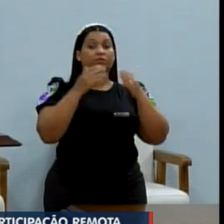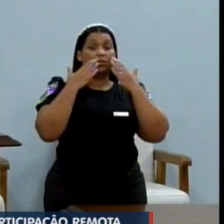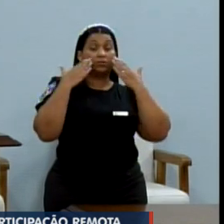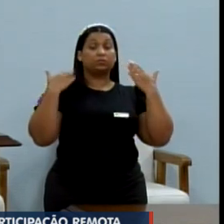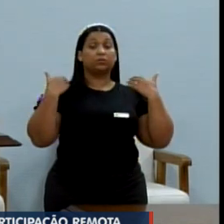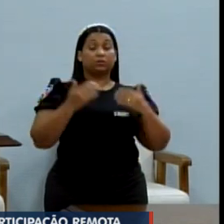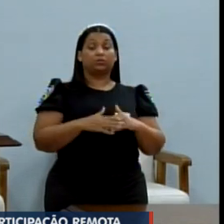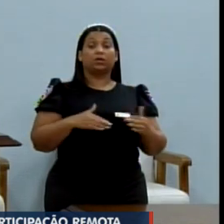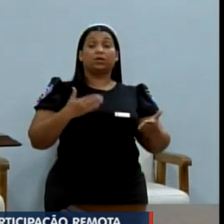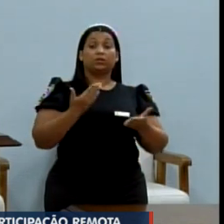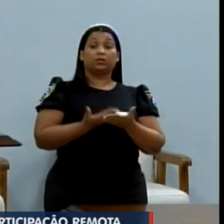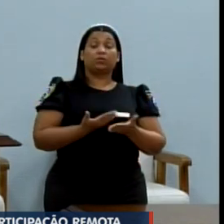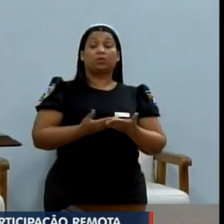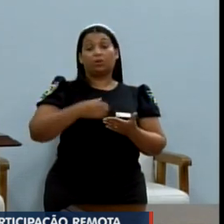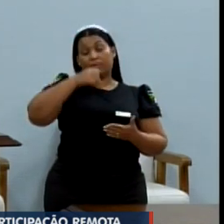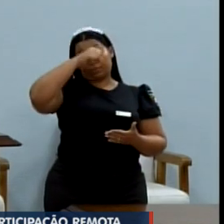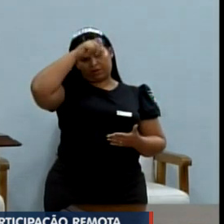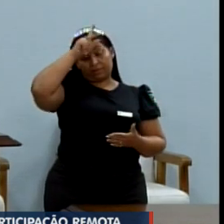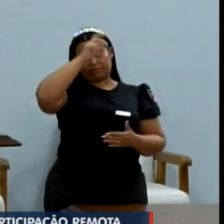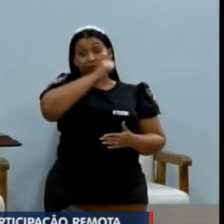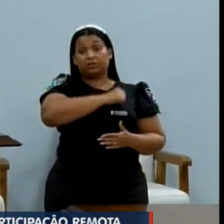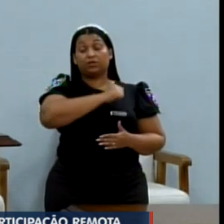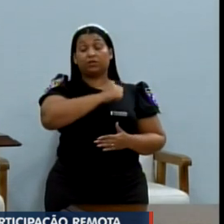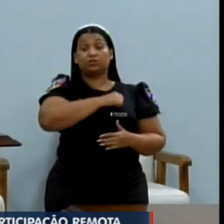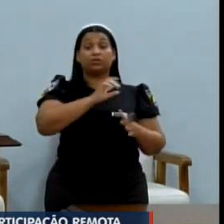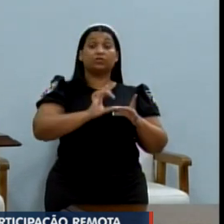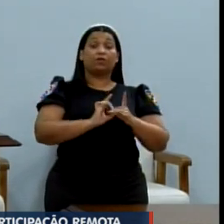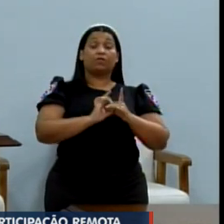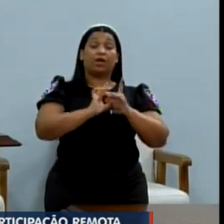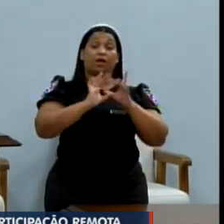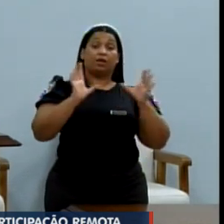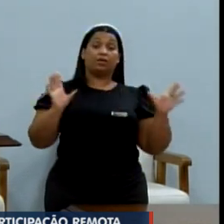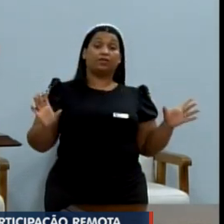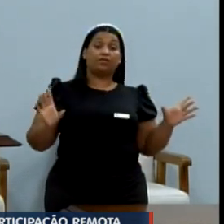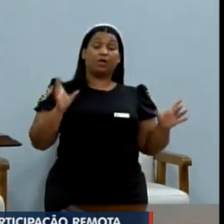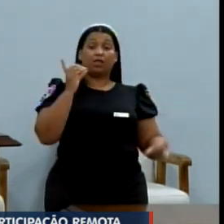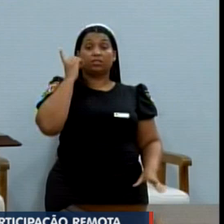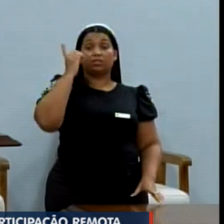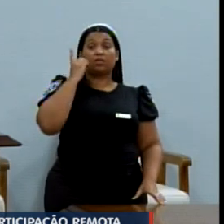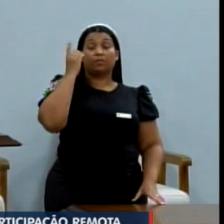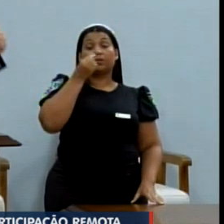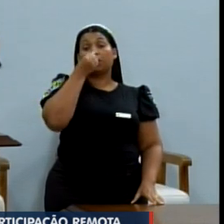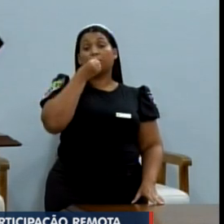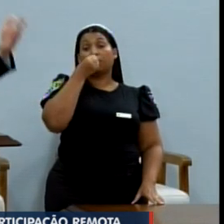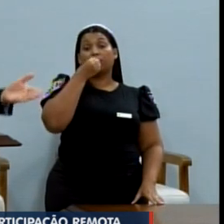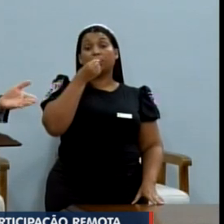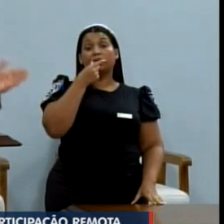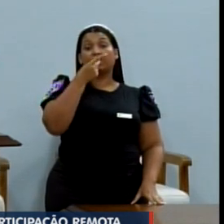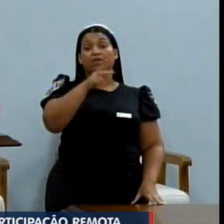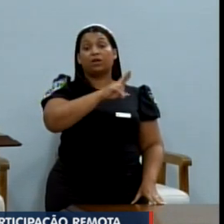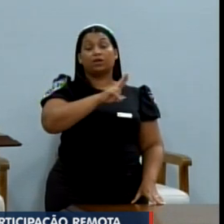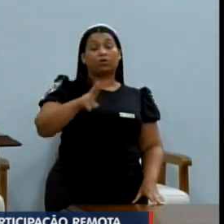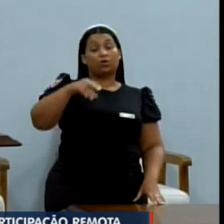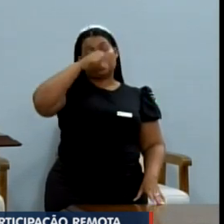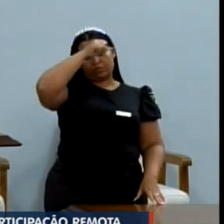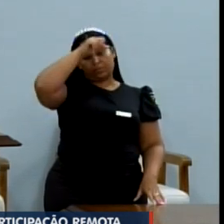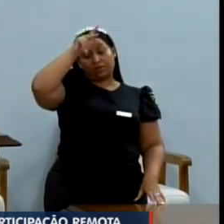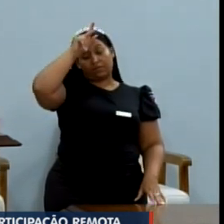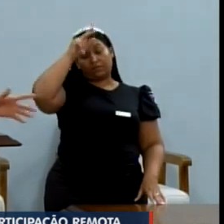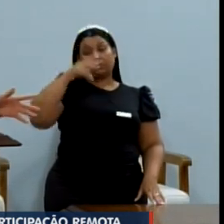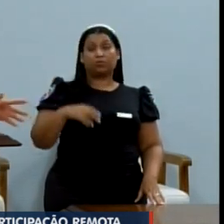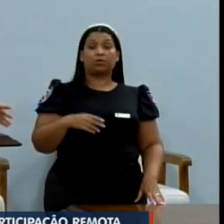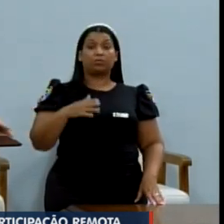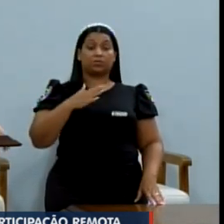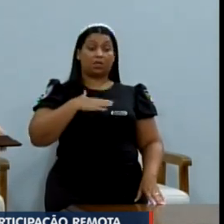até quando o prefeito Edinho vai permitir que o deputado Tamar fale em nome da prefeitura como se fosse